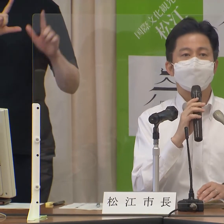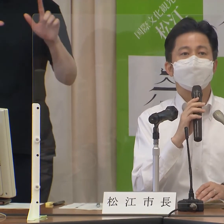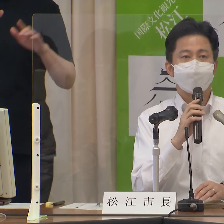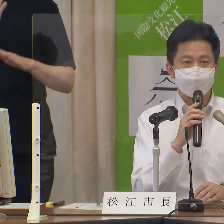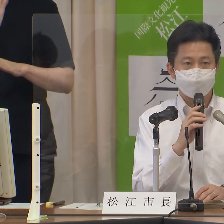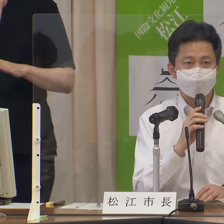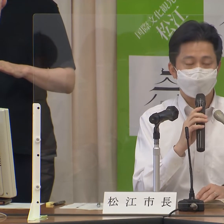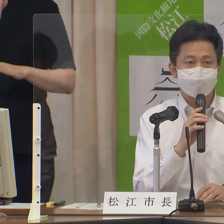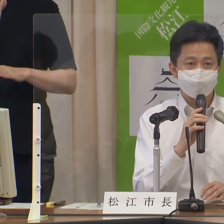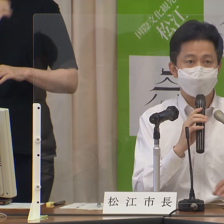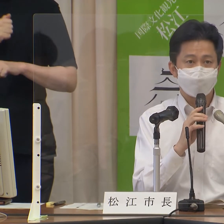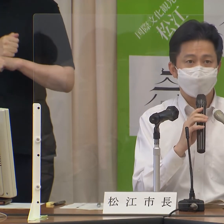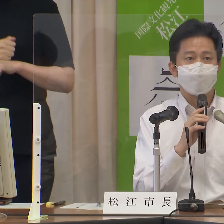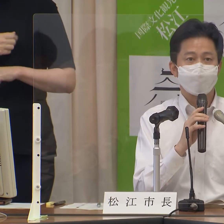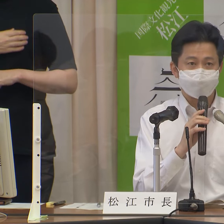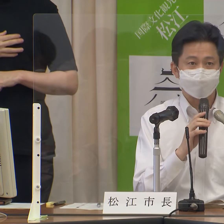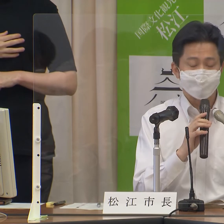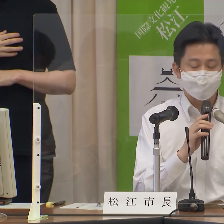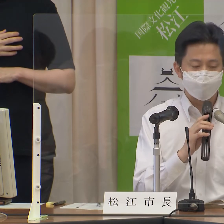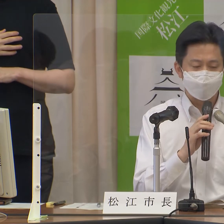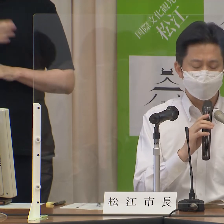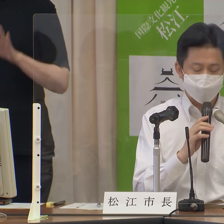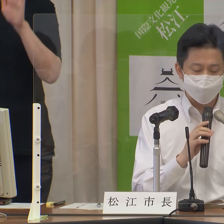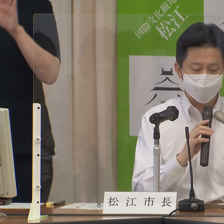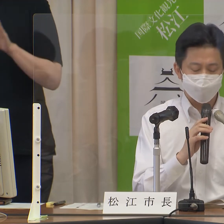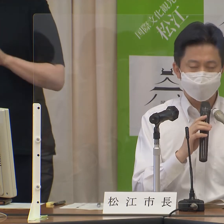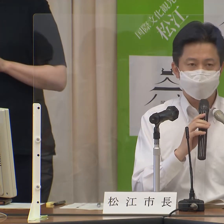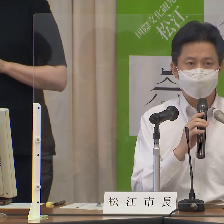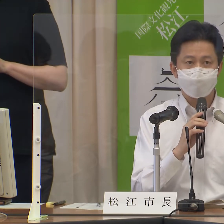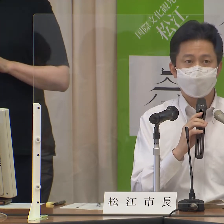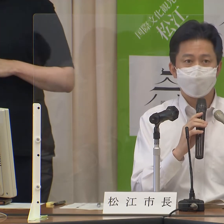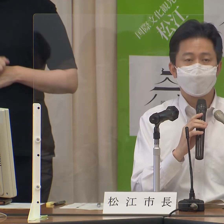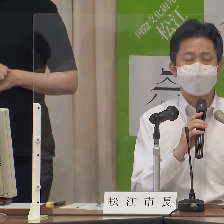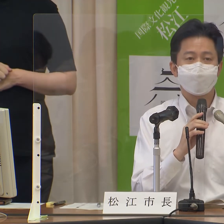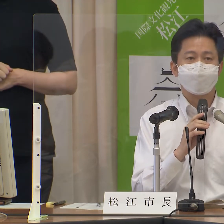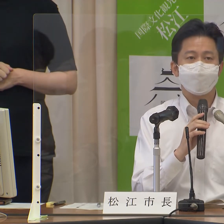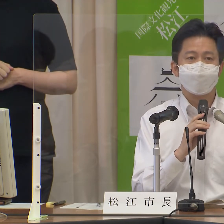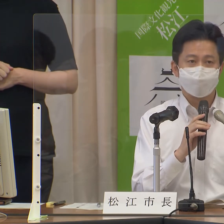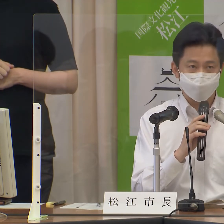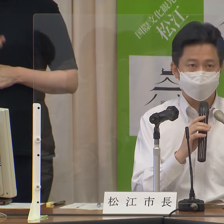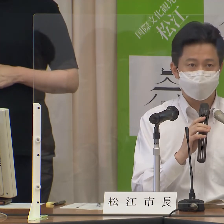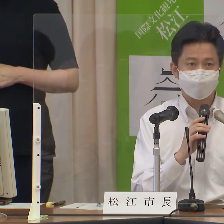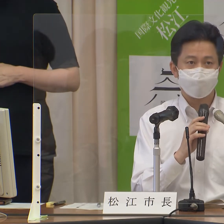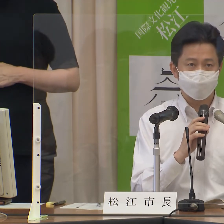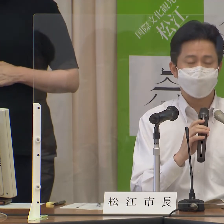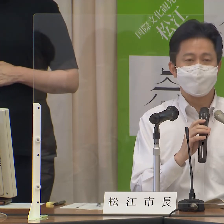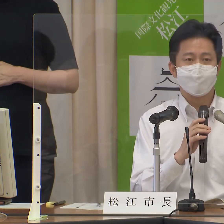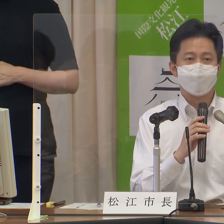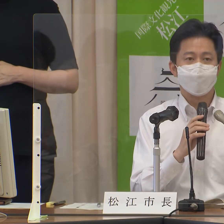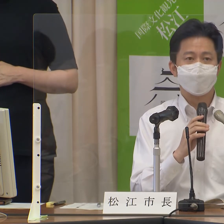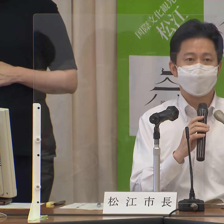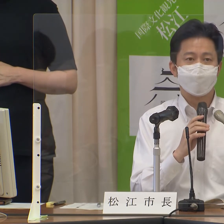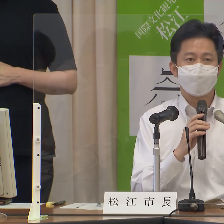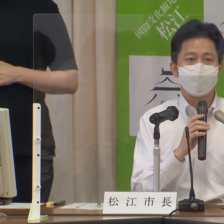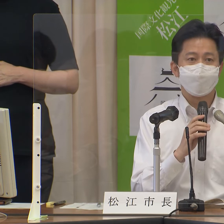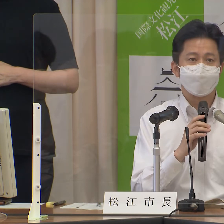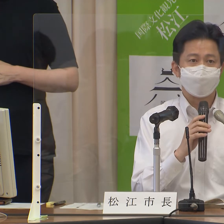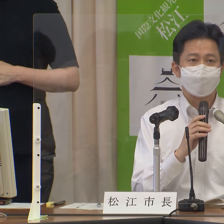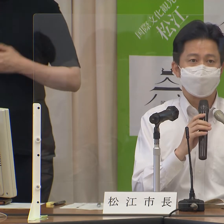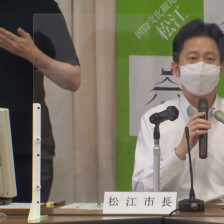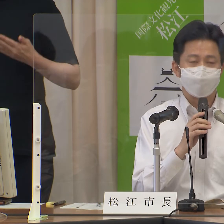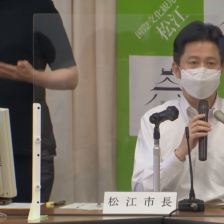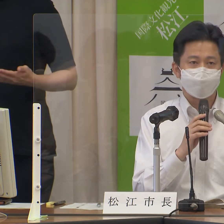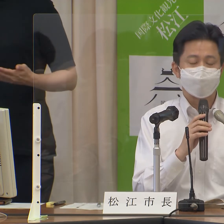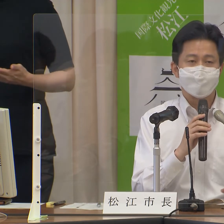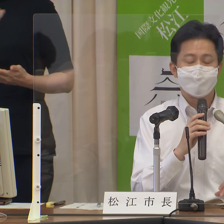状況が続いているというふうな認識を持っています。まあ、幸いなことにこう重症化されている方というのは、出てない状況には